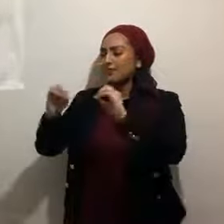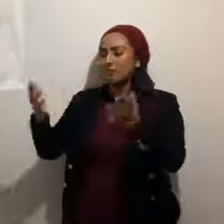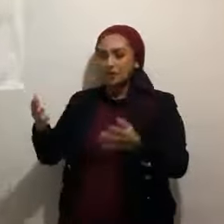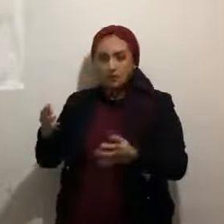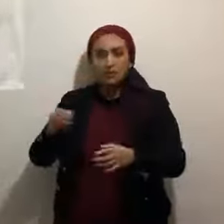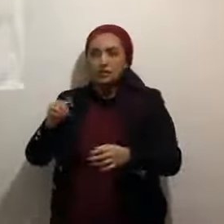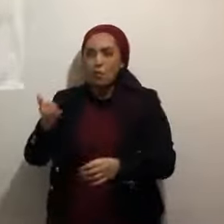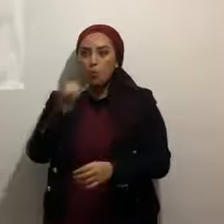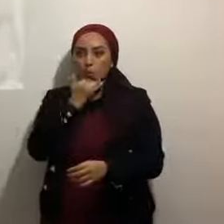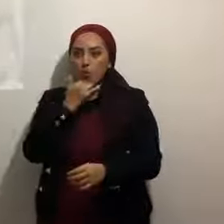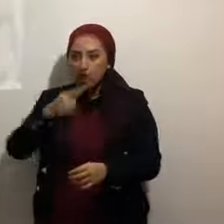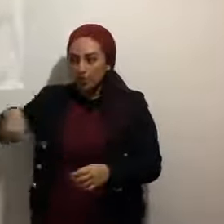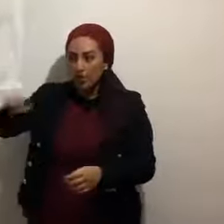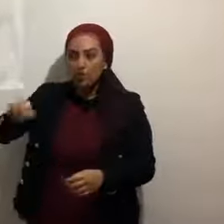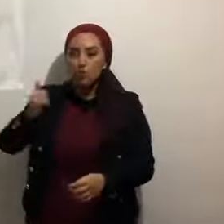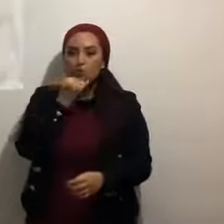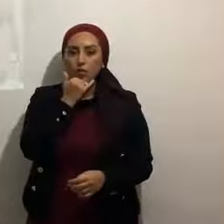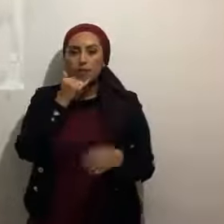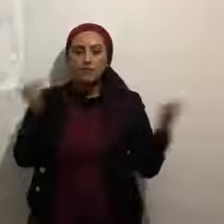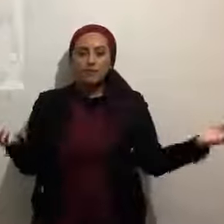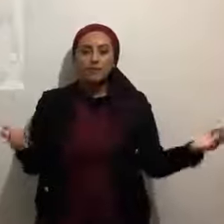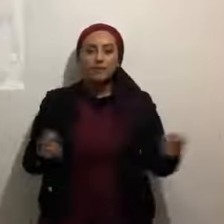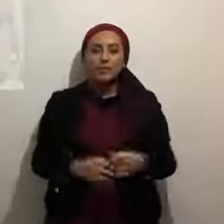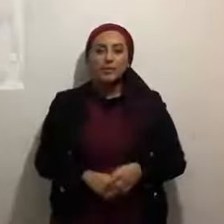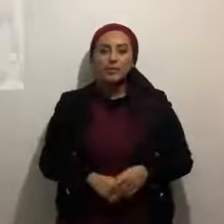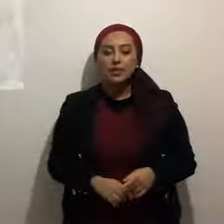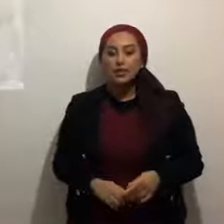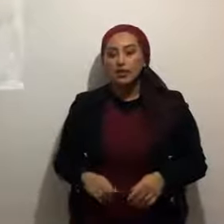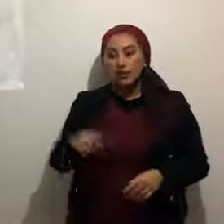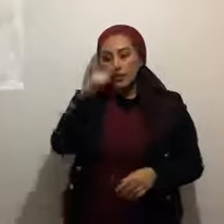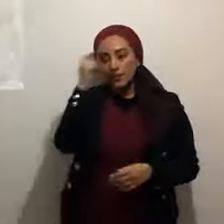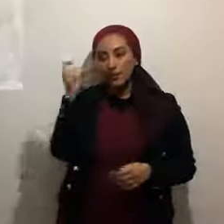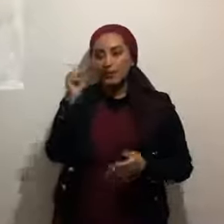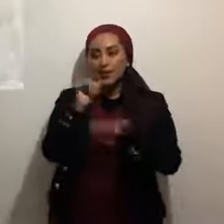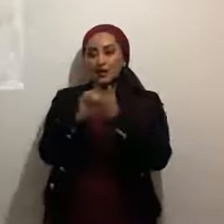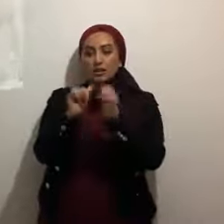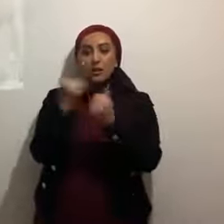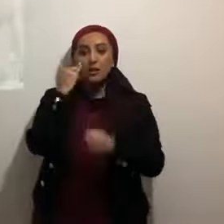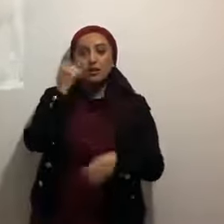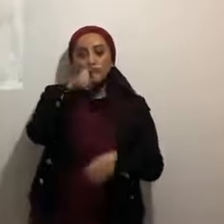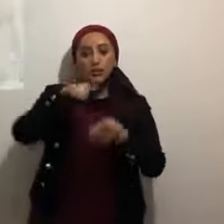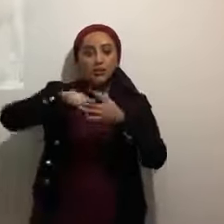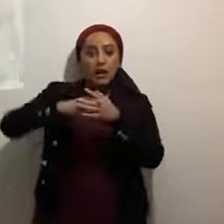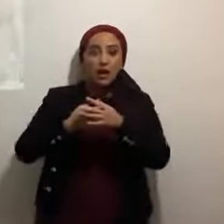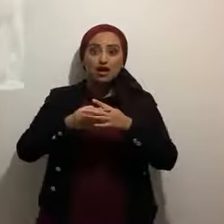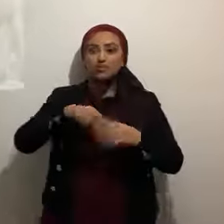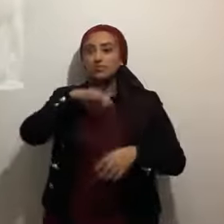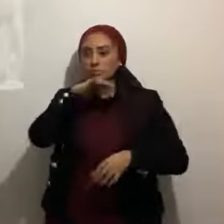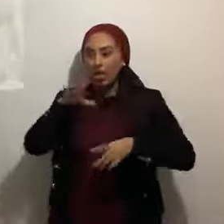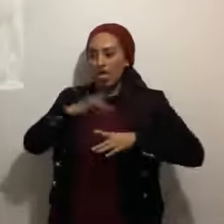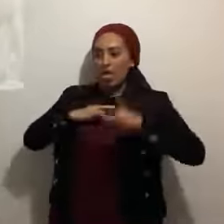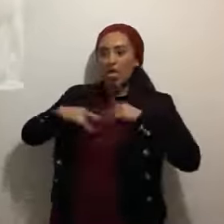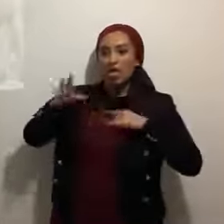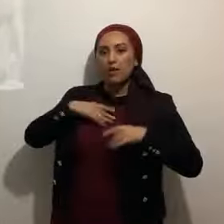malo. Entonces, porque así, si tú empiezas a contaminarte con otra doctrina que no sea la